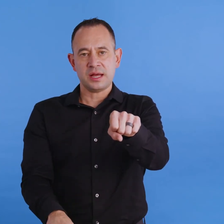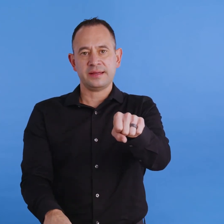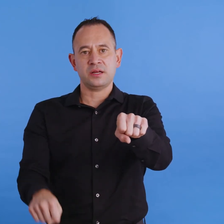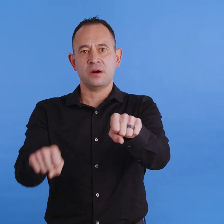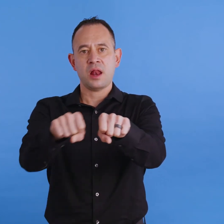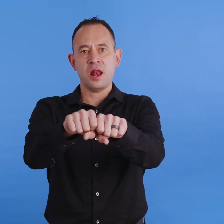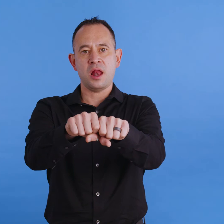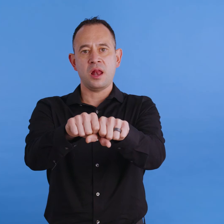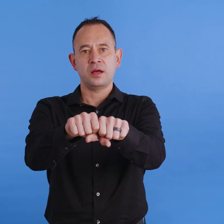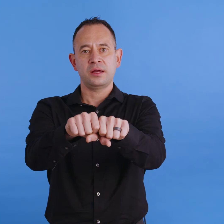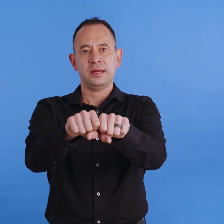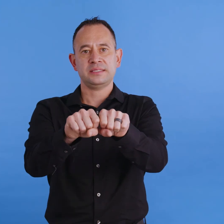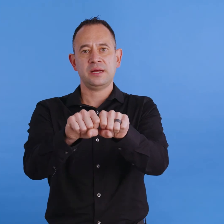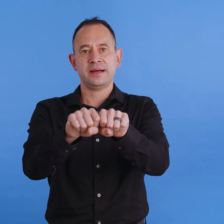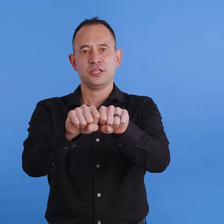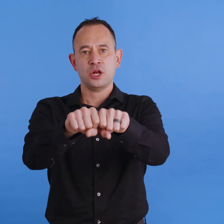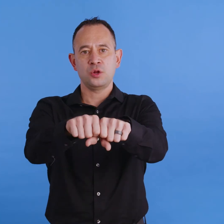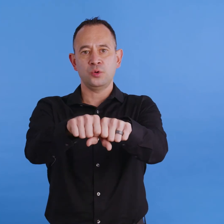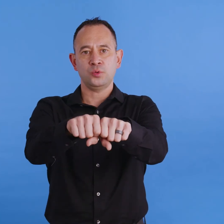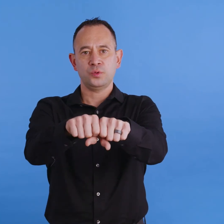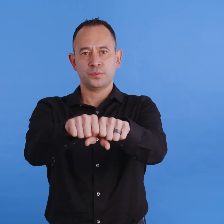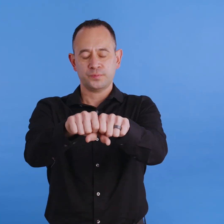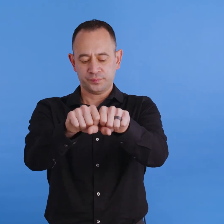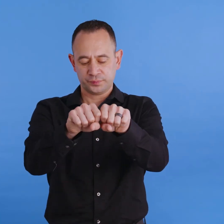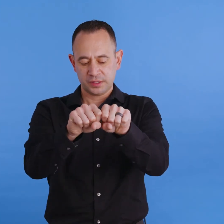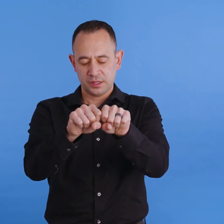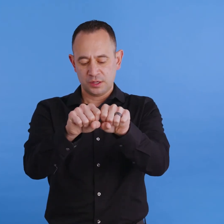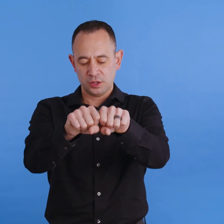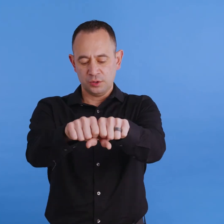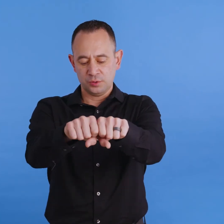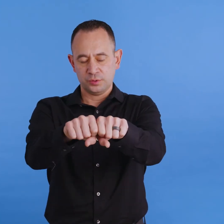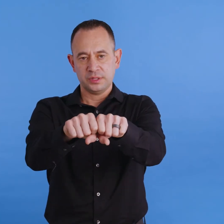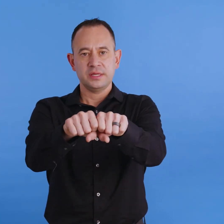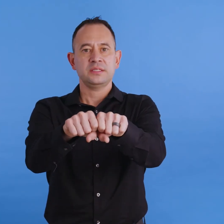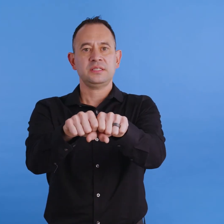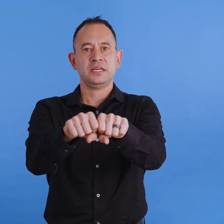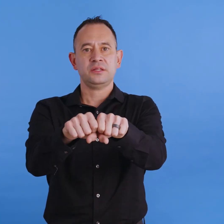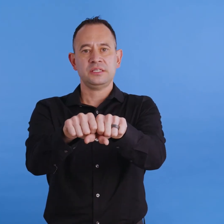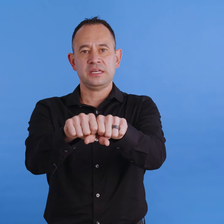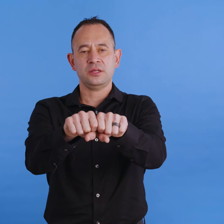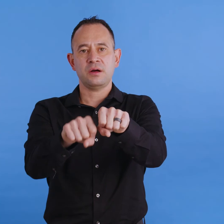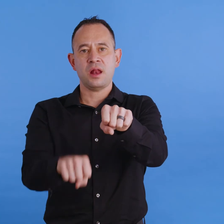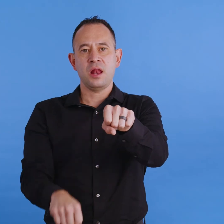agrego l. La sílaba es lu. Lu. Si quito l,